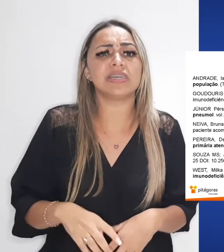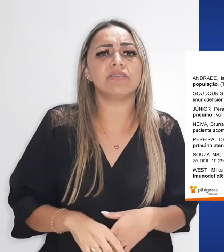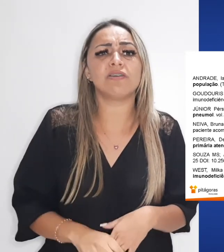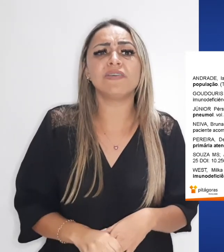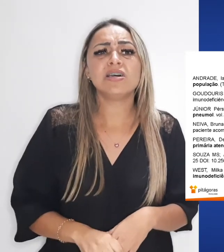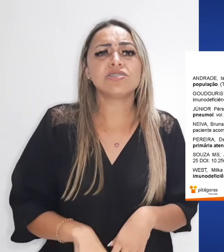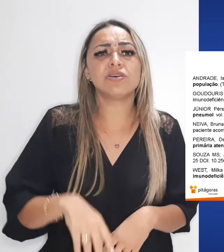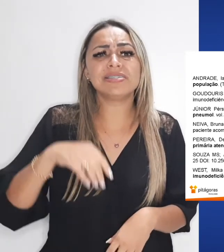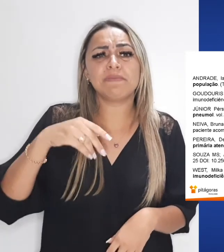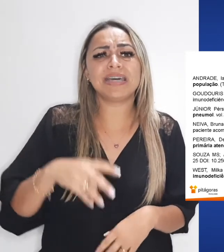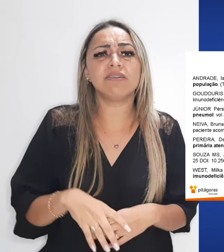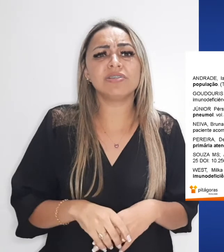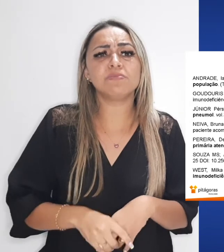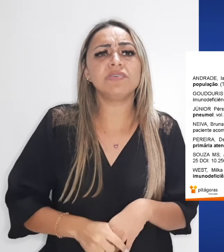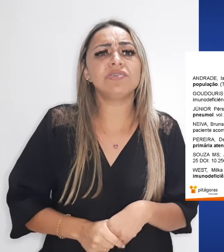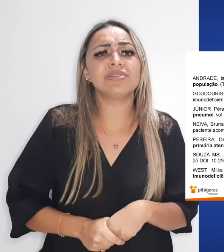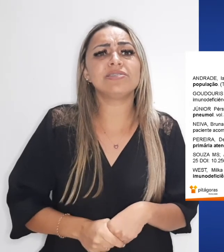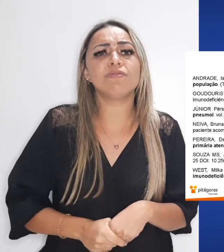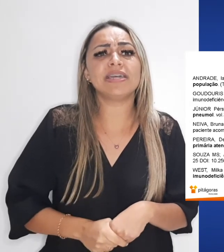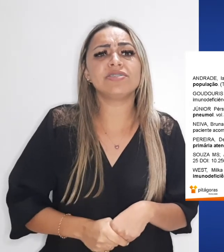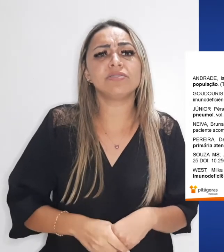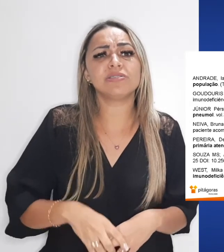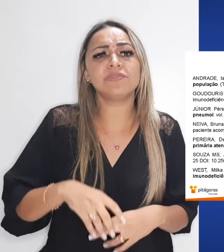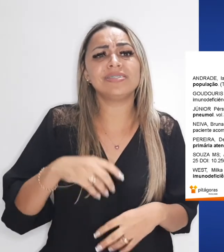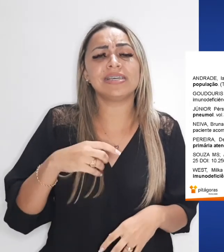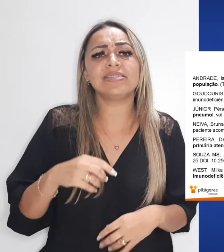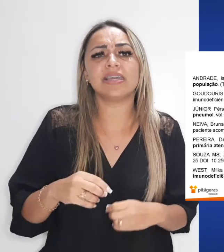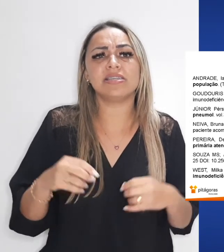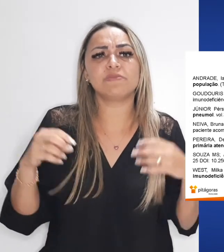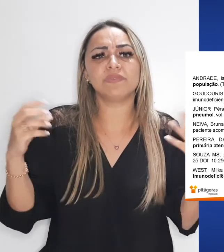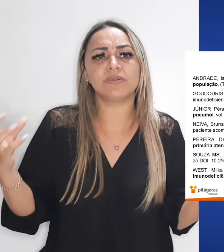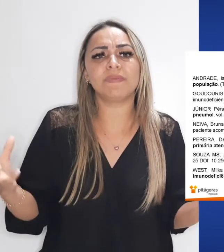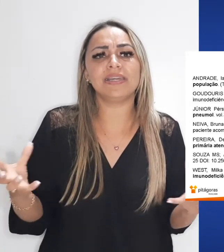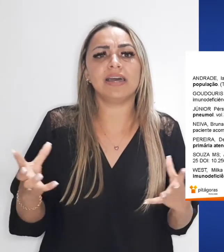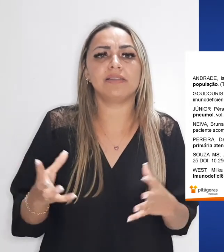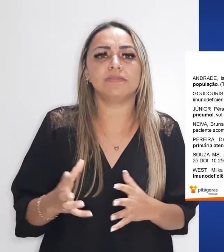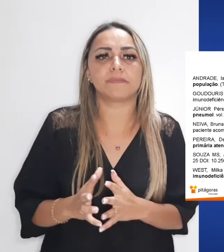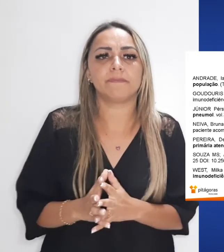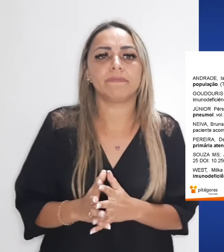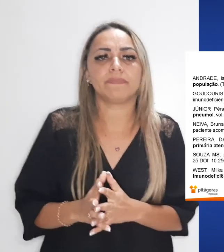2019, Souza e Amaral 2011 e West 2016. Muito obrigado.